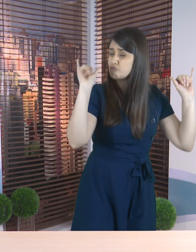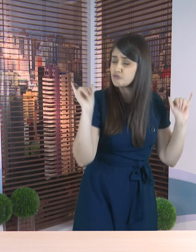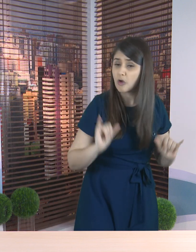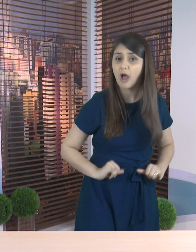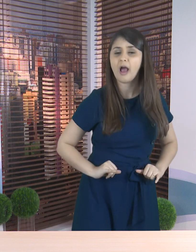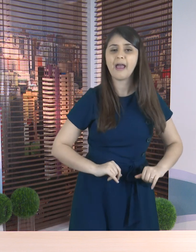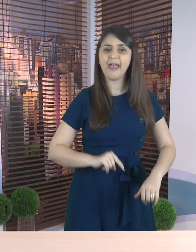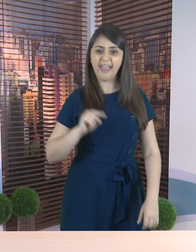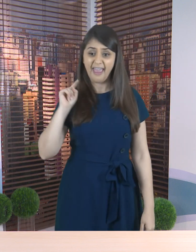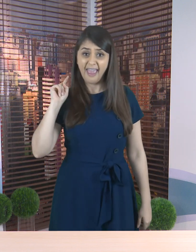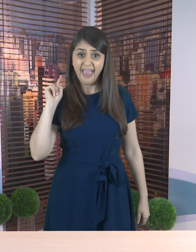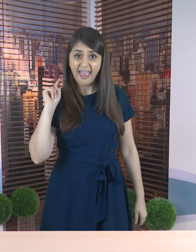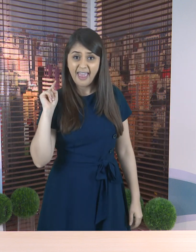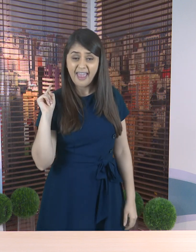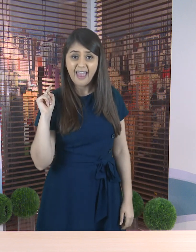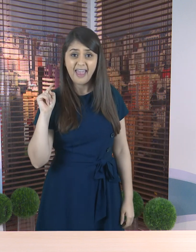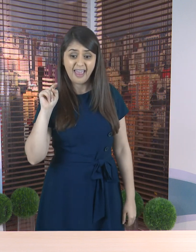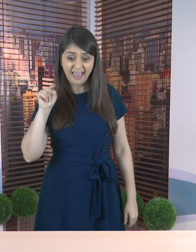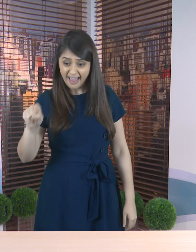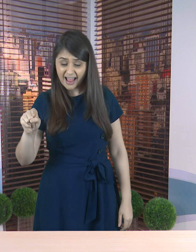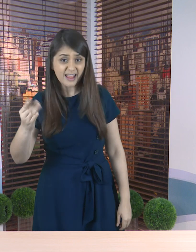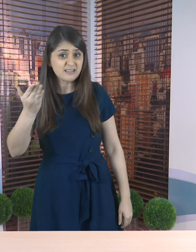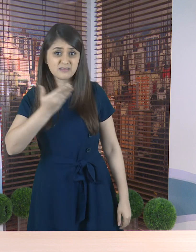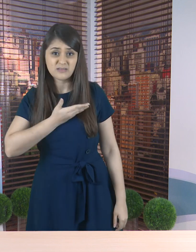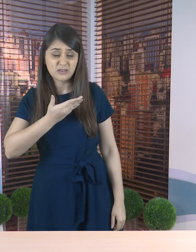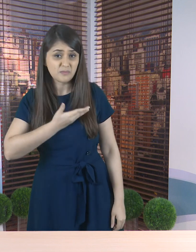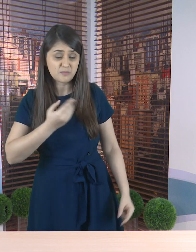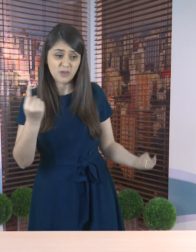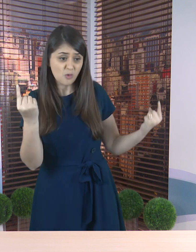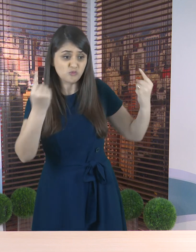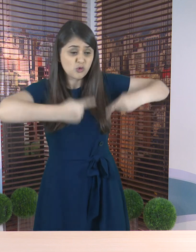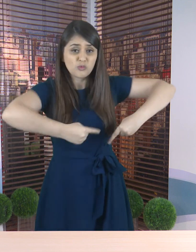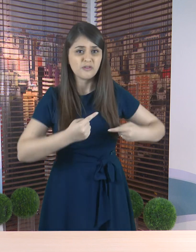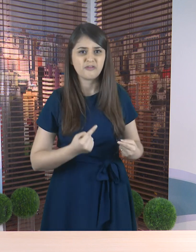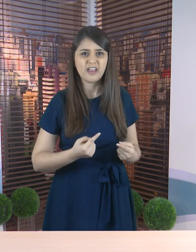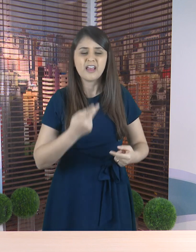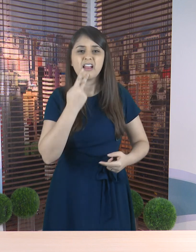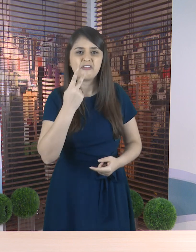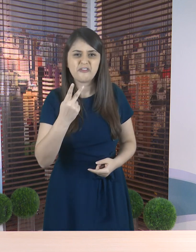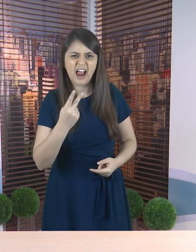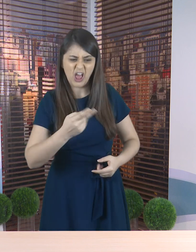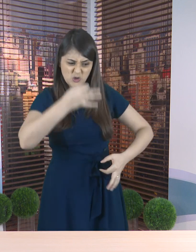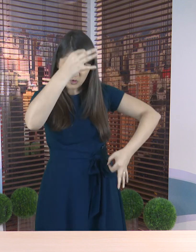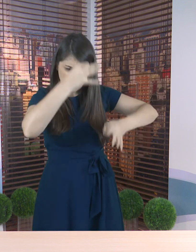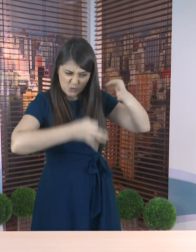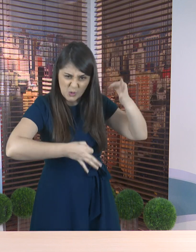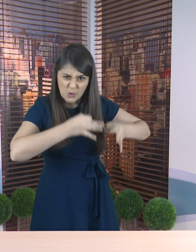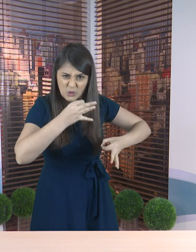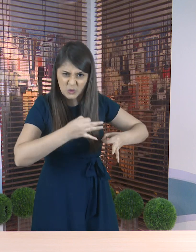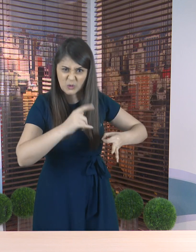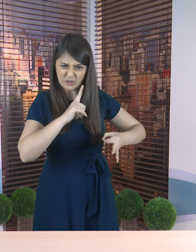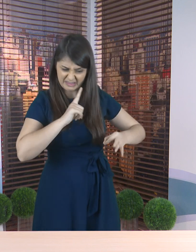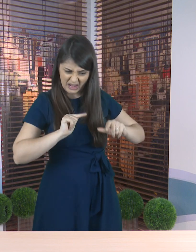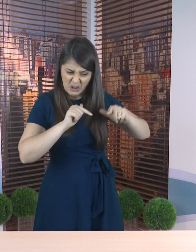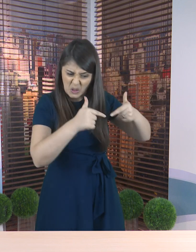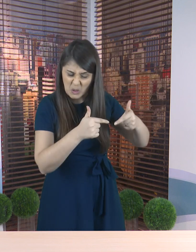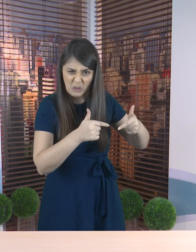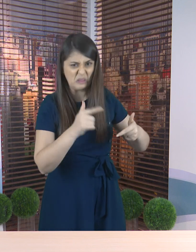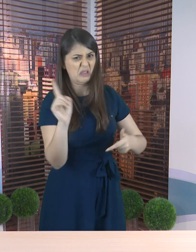assim? O justo não passa por tribulação. Será que isso é verdade? Essa teologia ainda